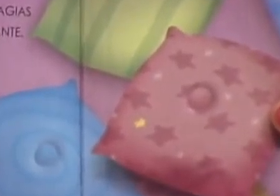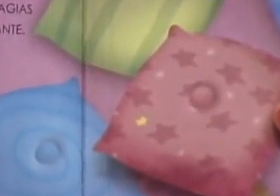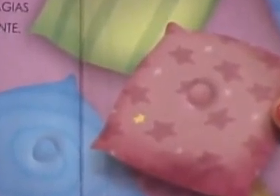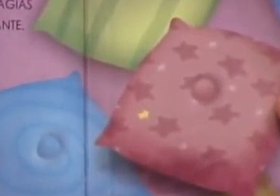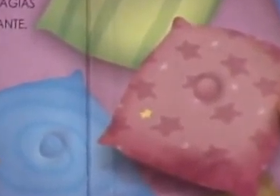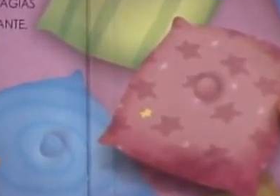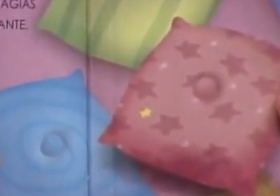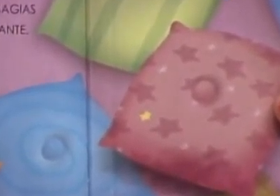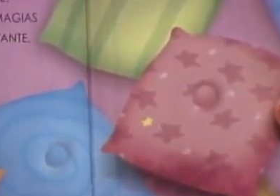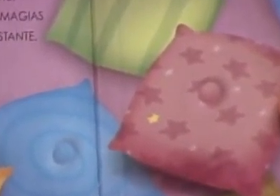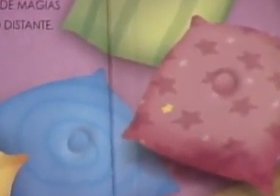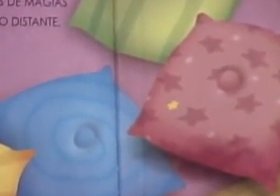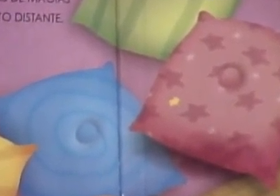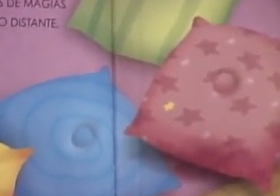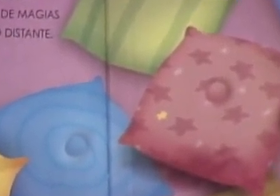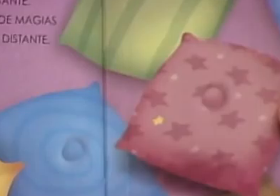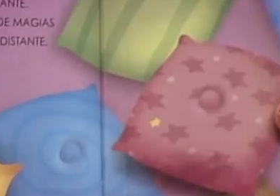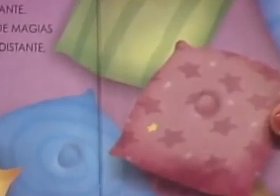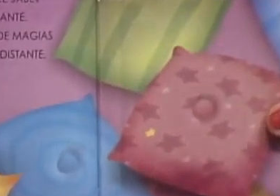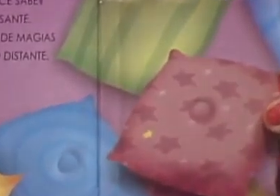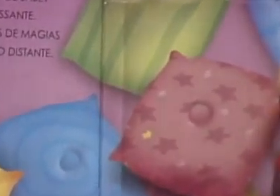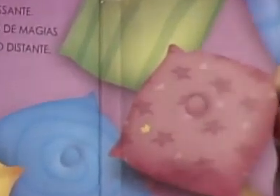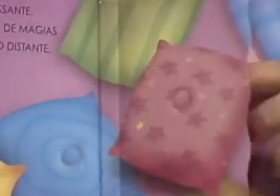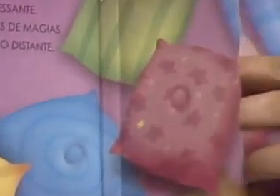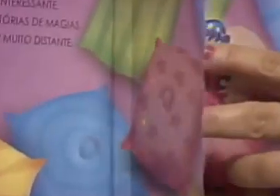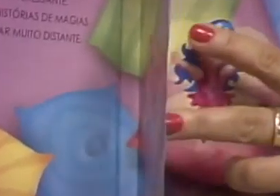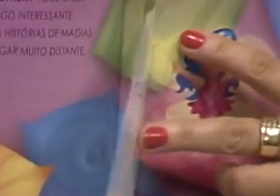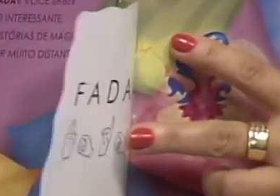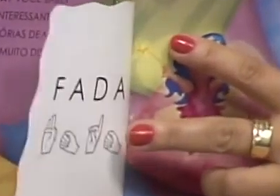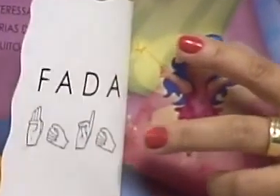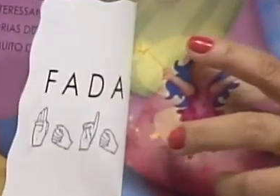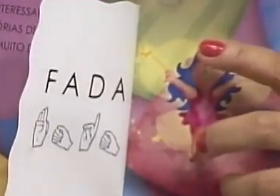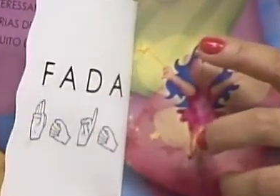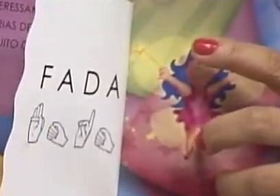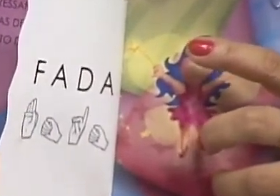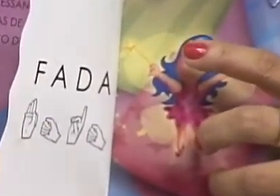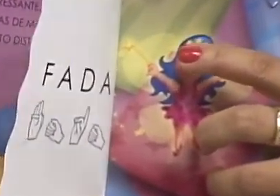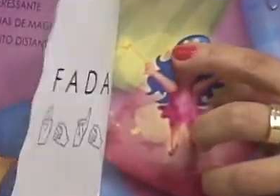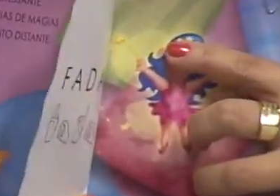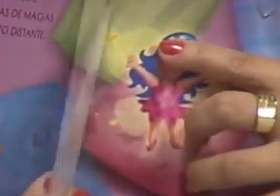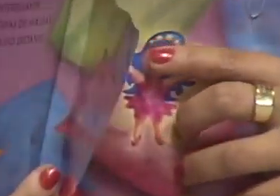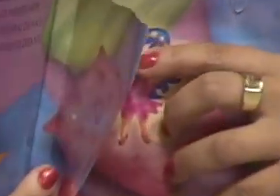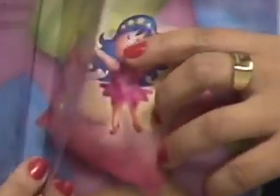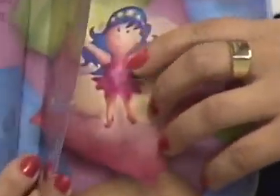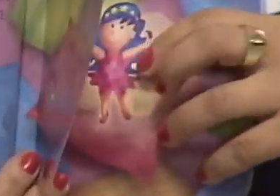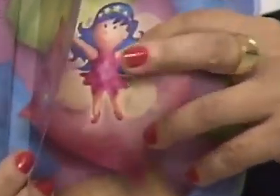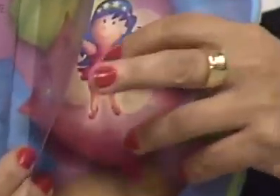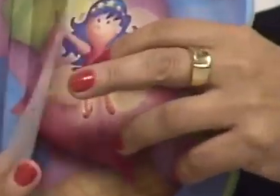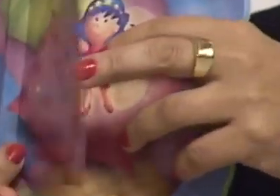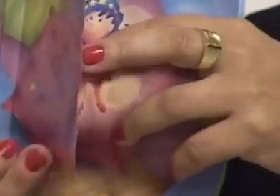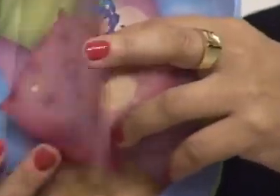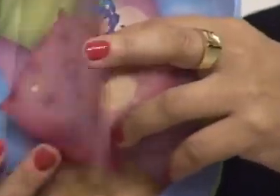questões de sonoridade das palavras, algumas rimas, enfim. Por exemplo, ali ele traz a questão da descoberta de